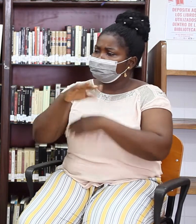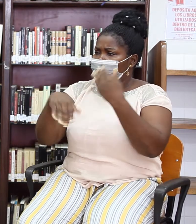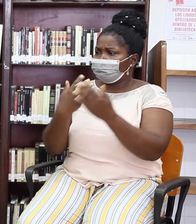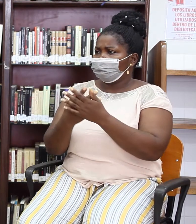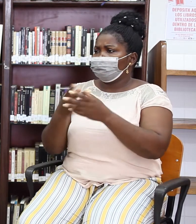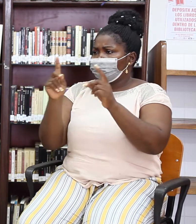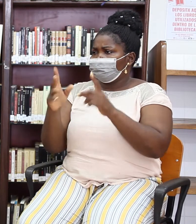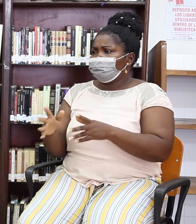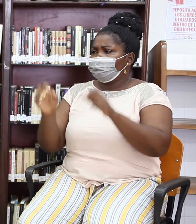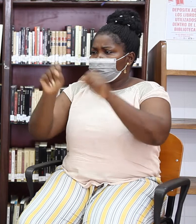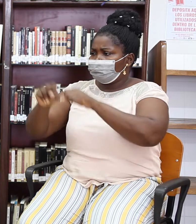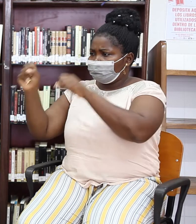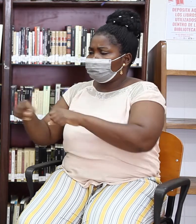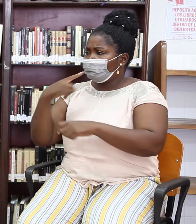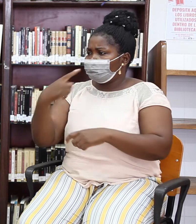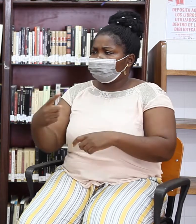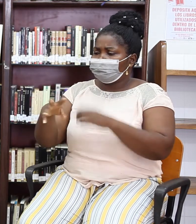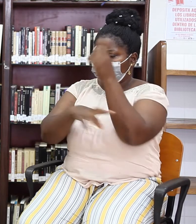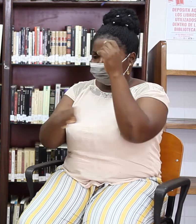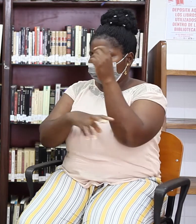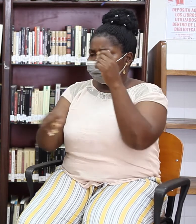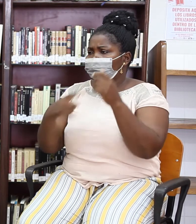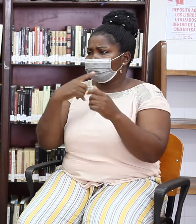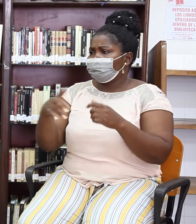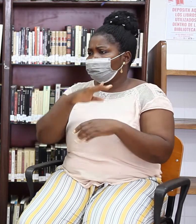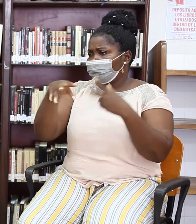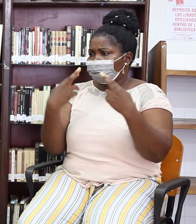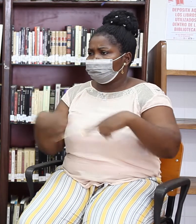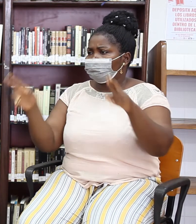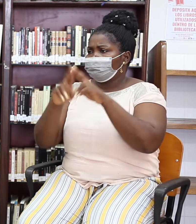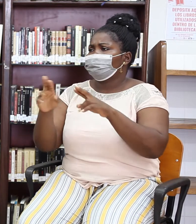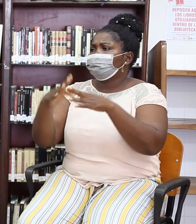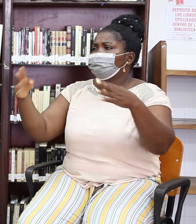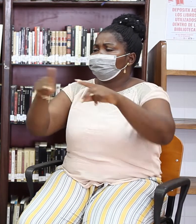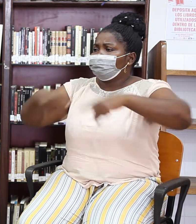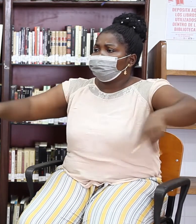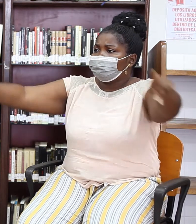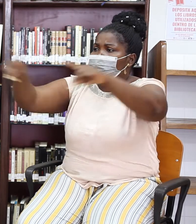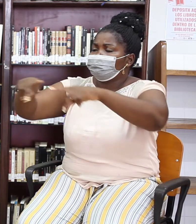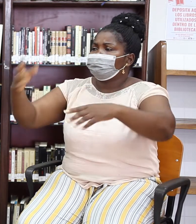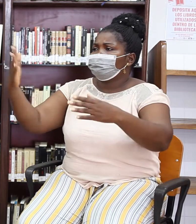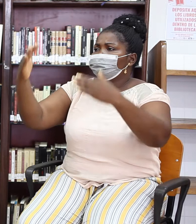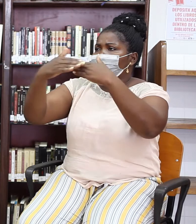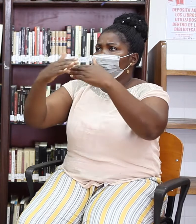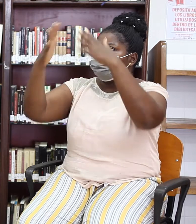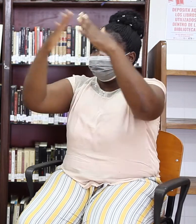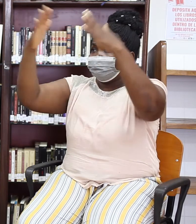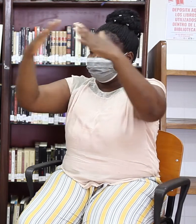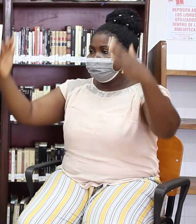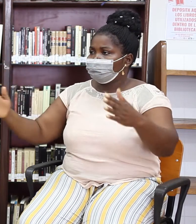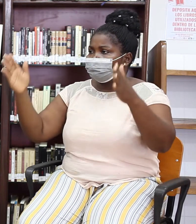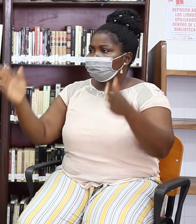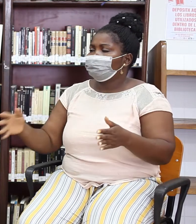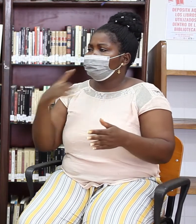personas con la menor posibilidad de haber robado el anillo fueron reunidas en la gran plaza frente al palacio. El